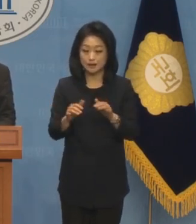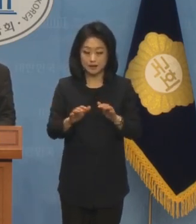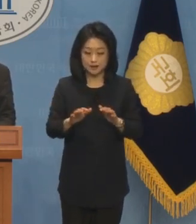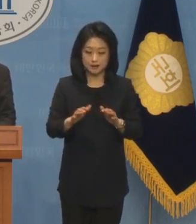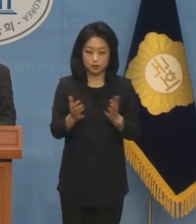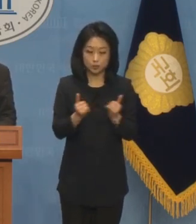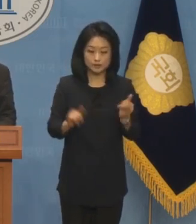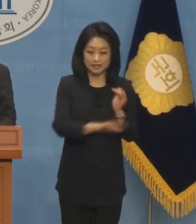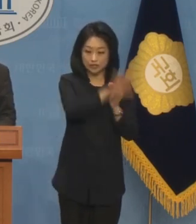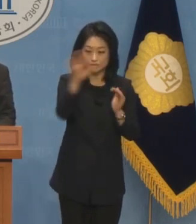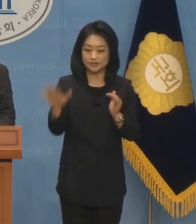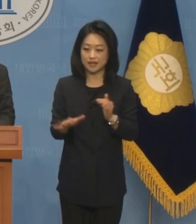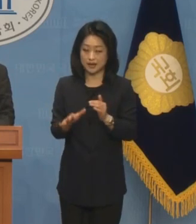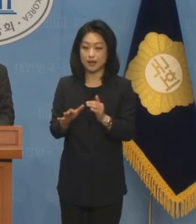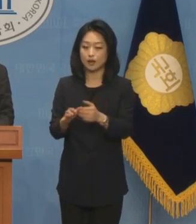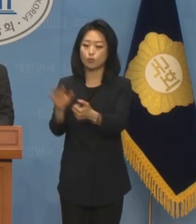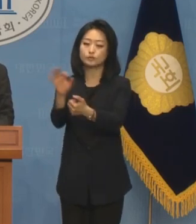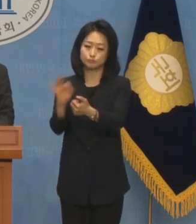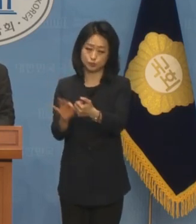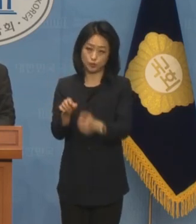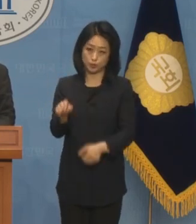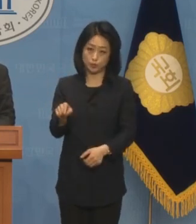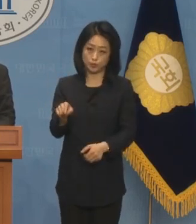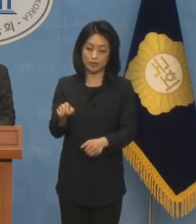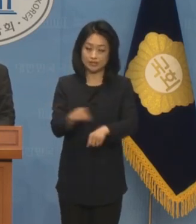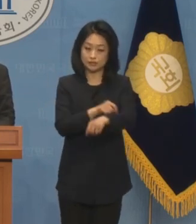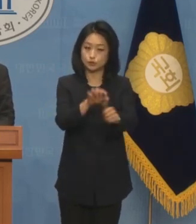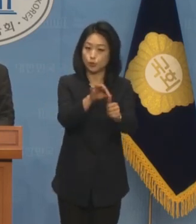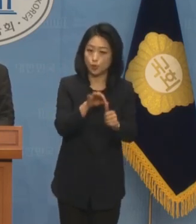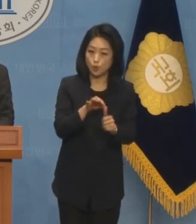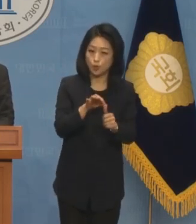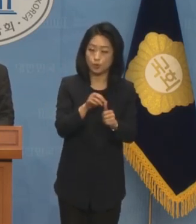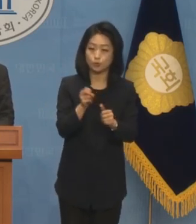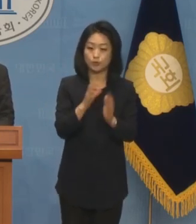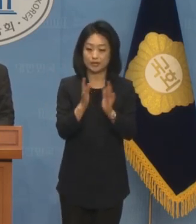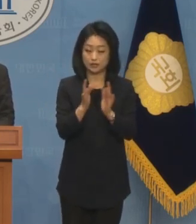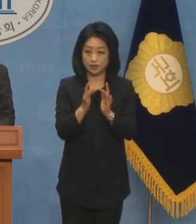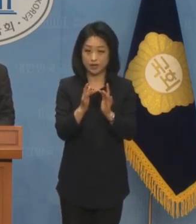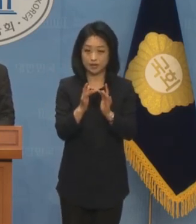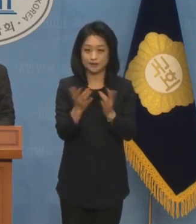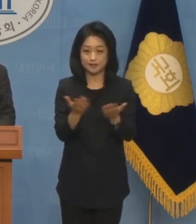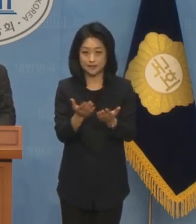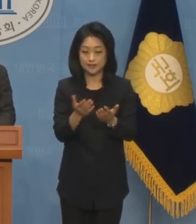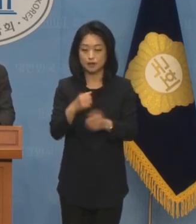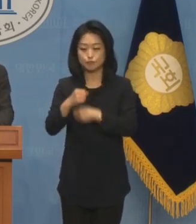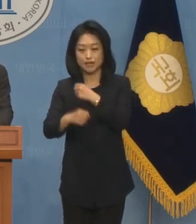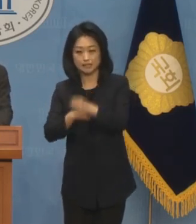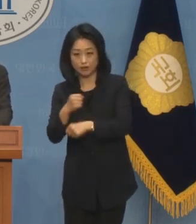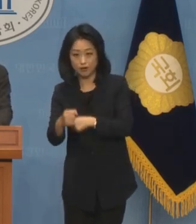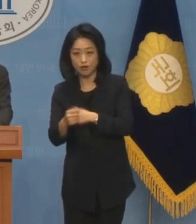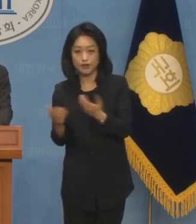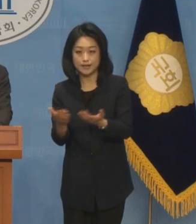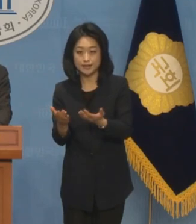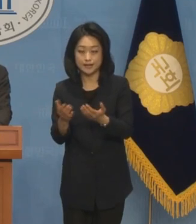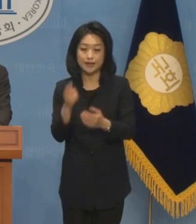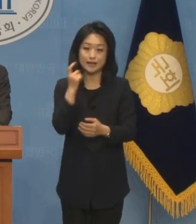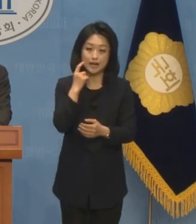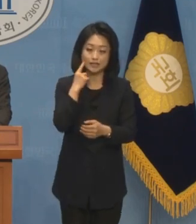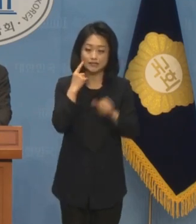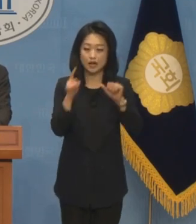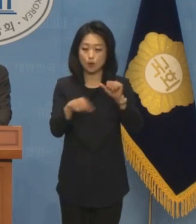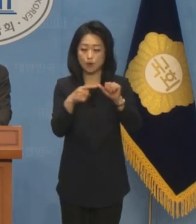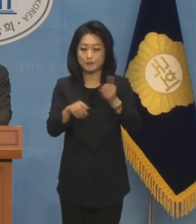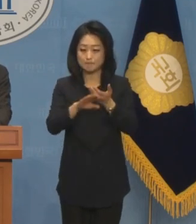맞이하고 있습니다 특수고용 플랫폼 노동 프리랜서 가짜 5인미만